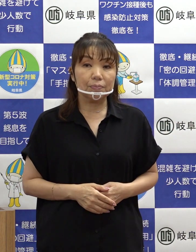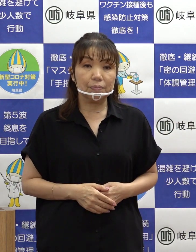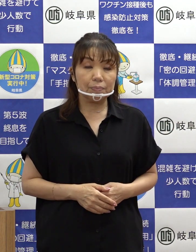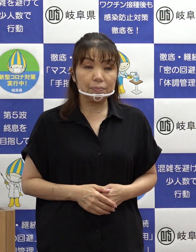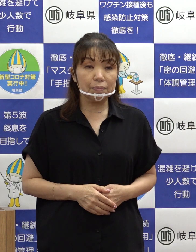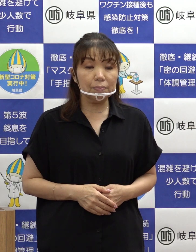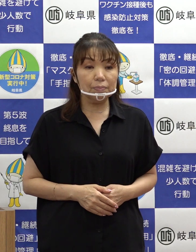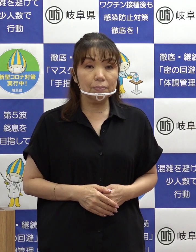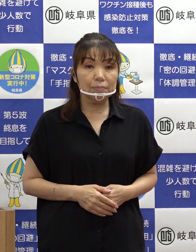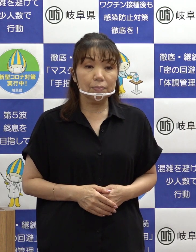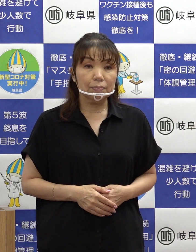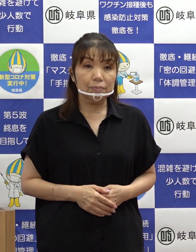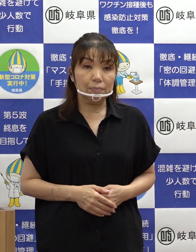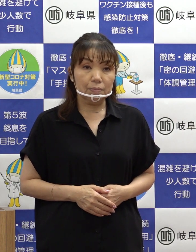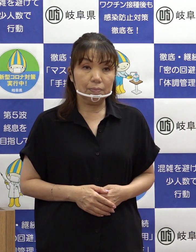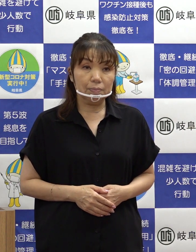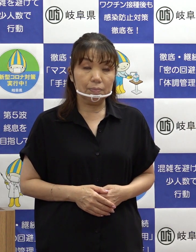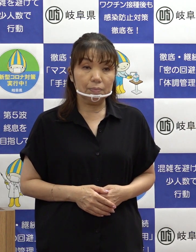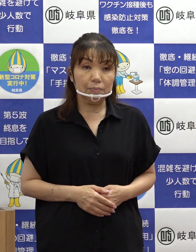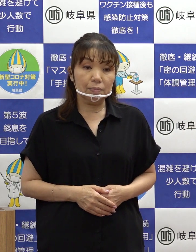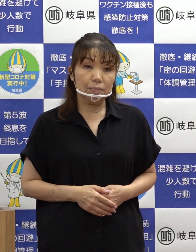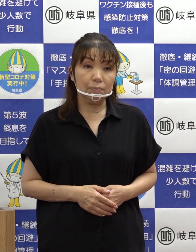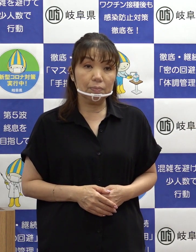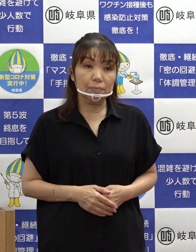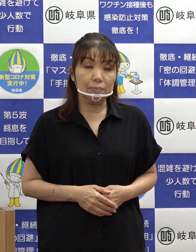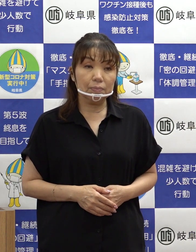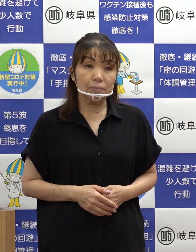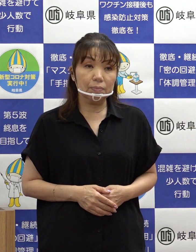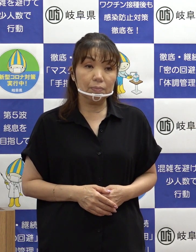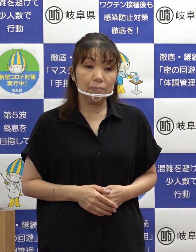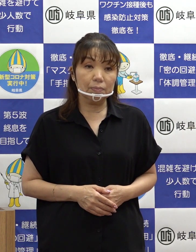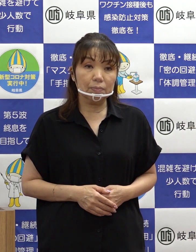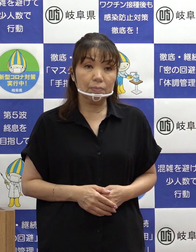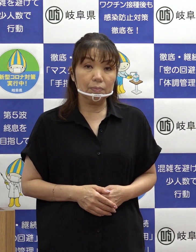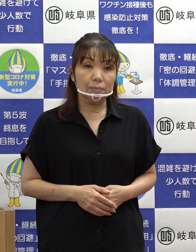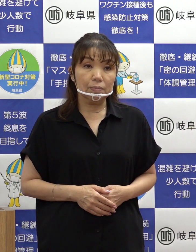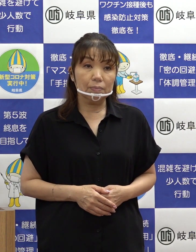命令を出していただくということで、ございます。